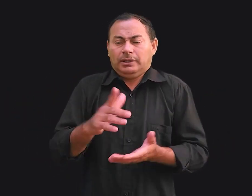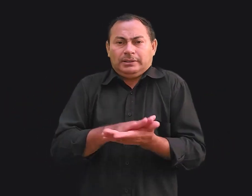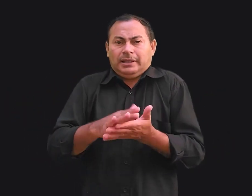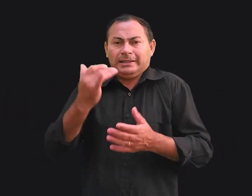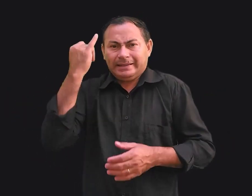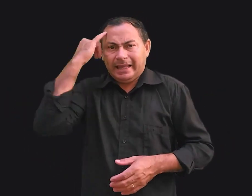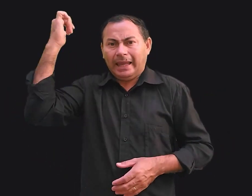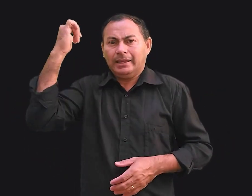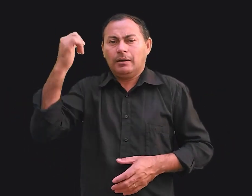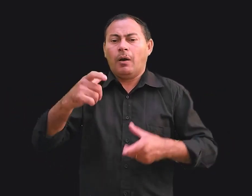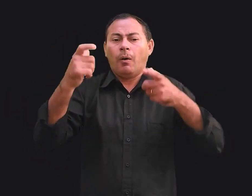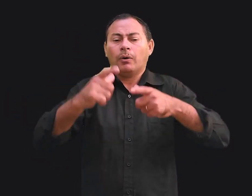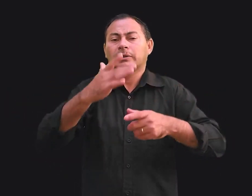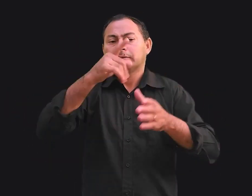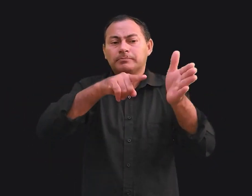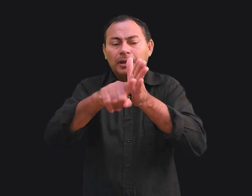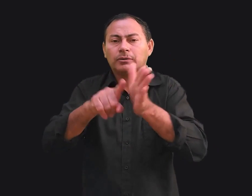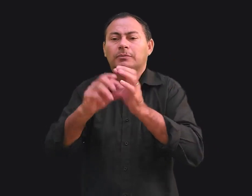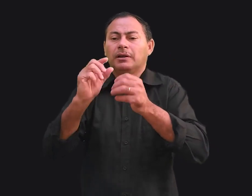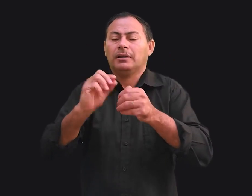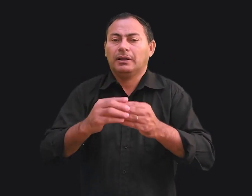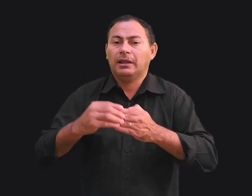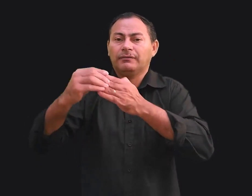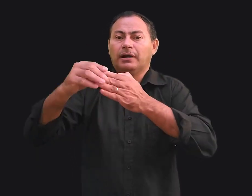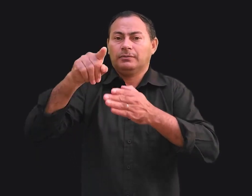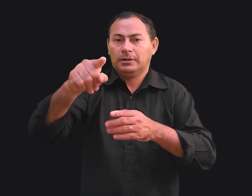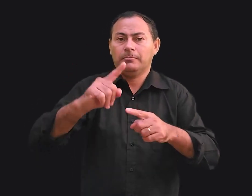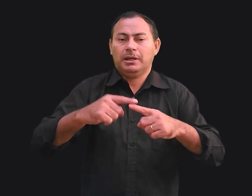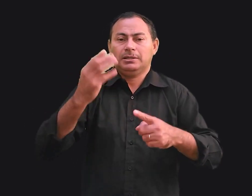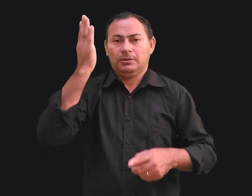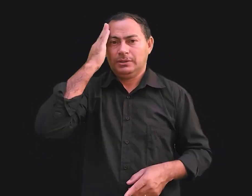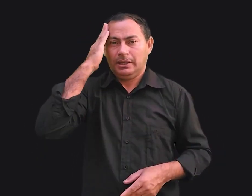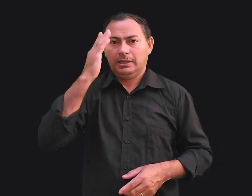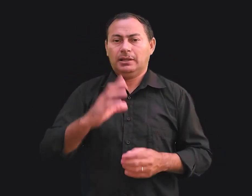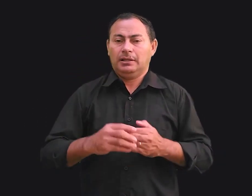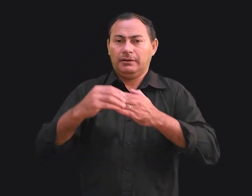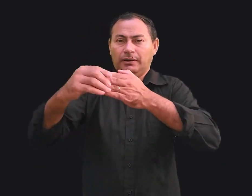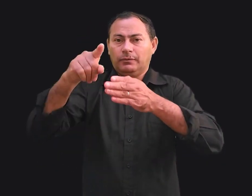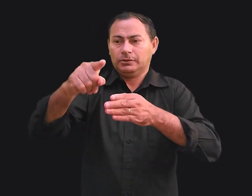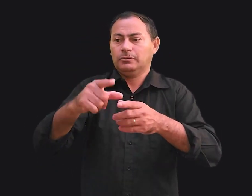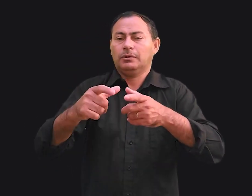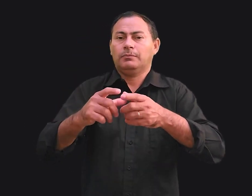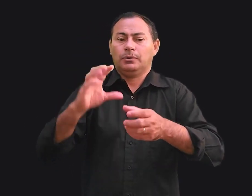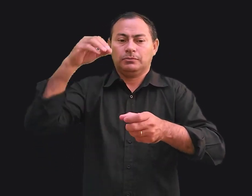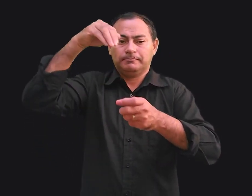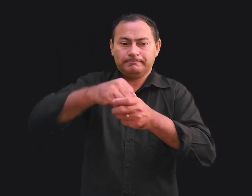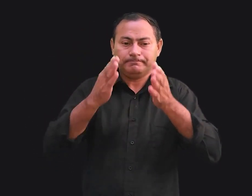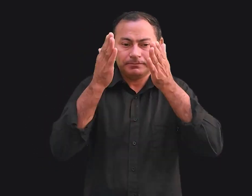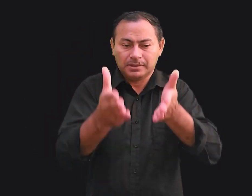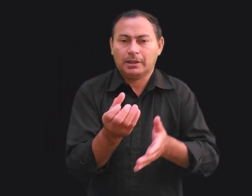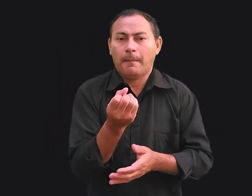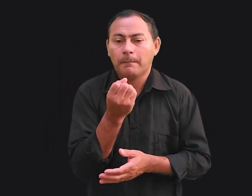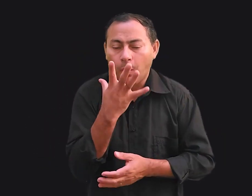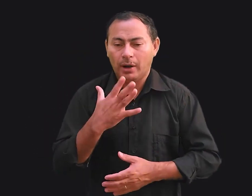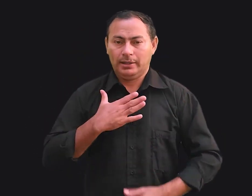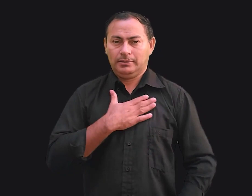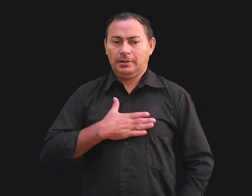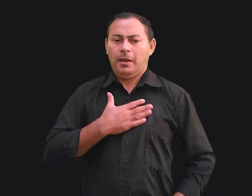nem ideia aonde essas perguntas podem levar você, mas sei que se elas levarem você para o centro da boa, agradável e